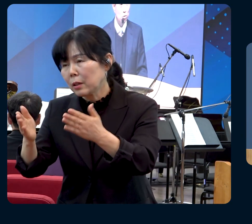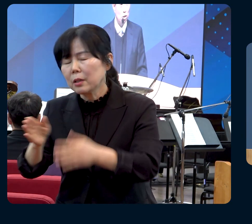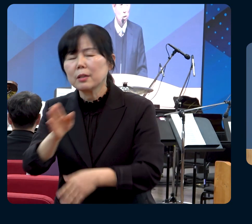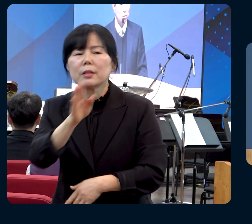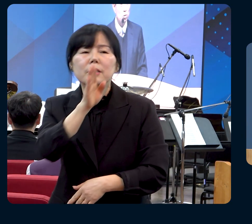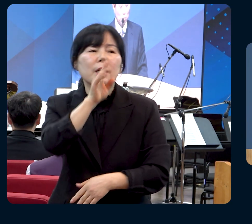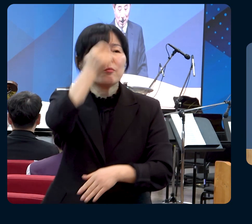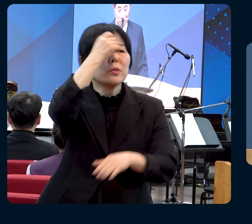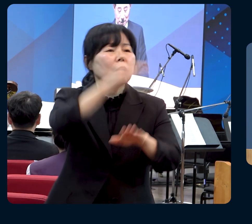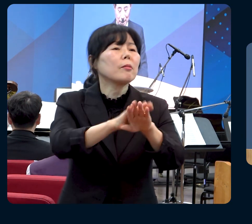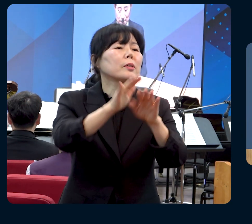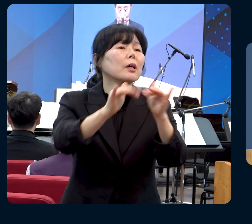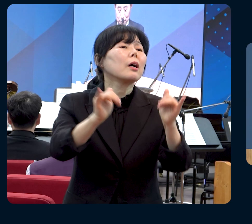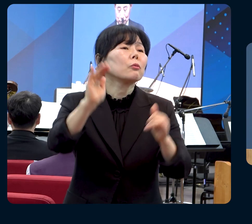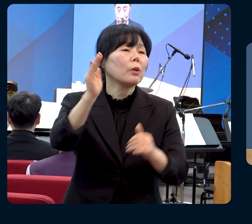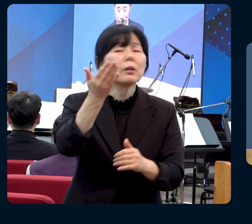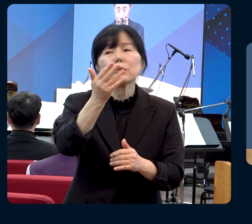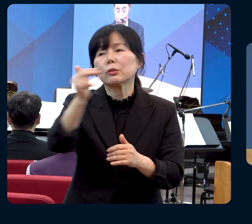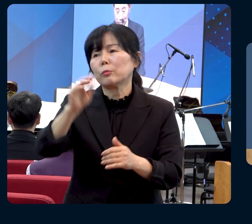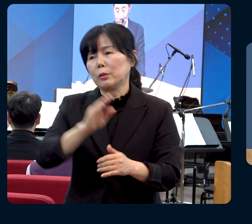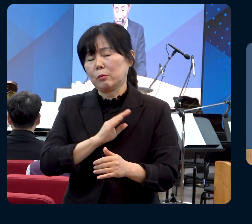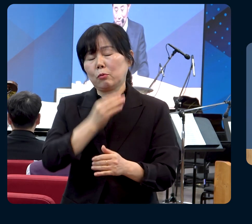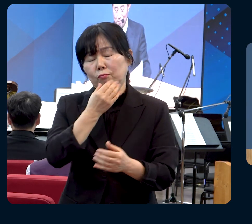있기를 주의 이름으로 소망합니다.